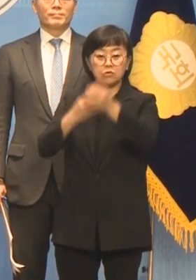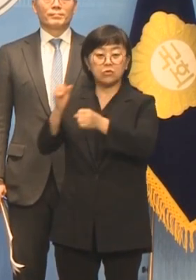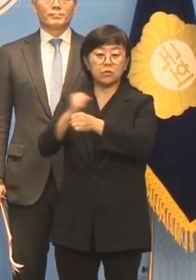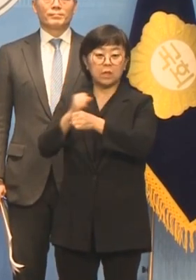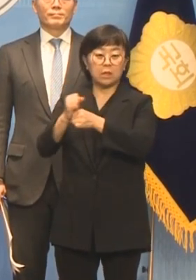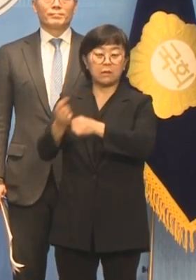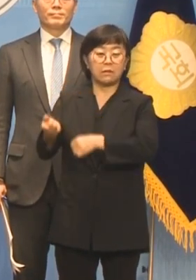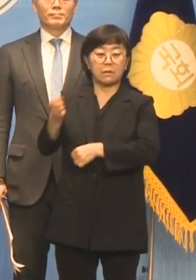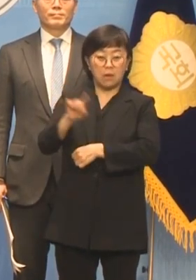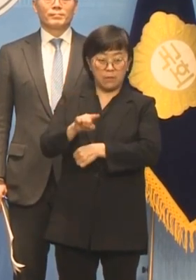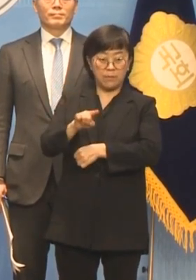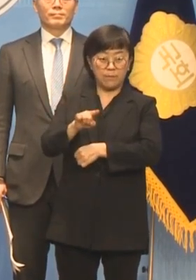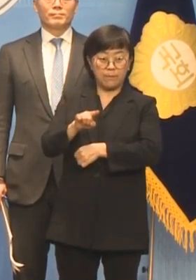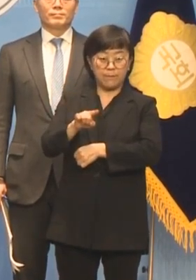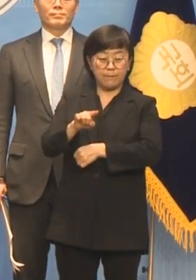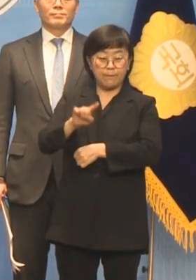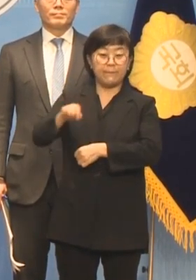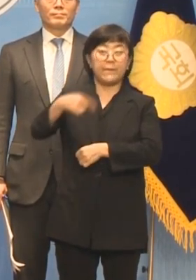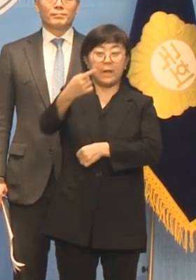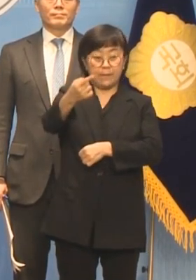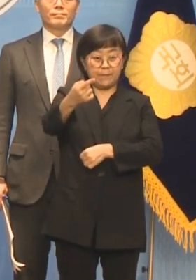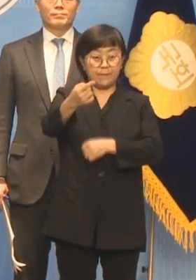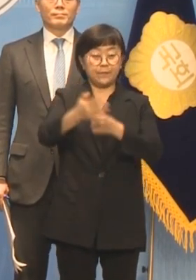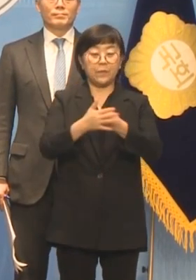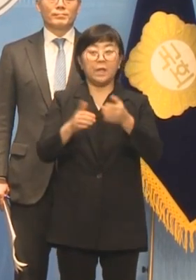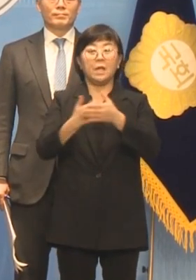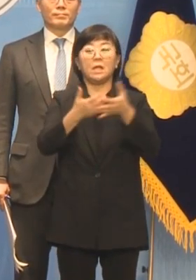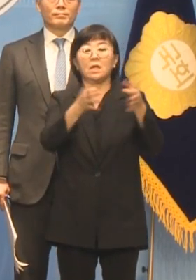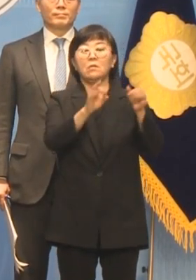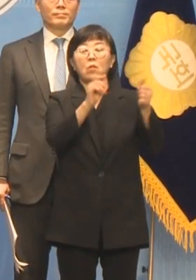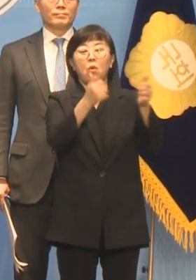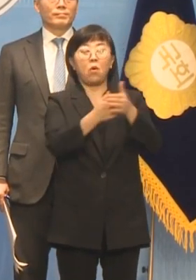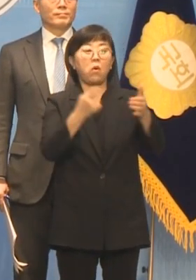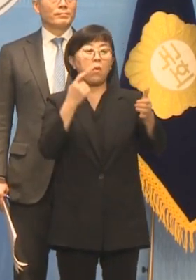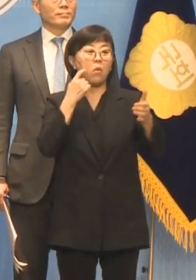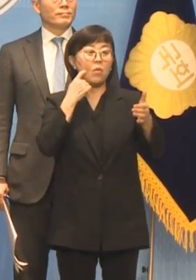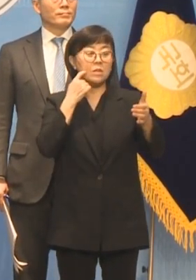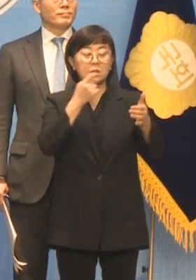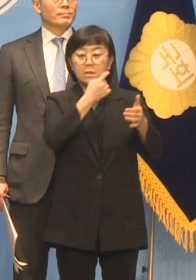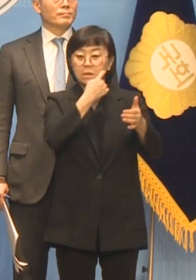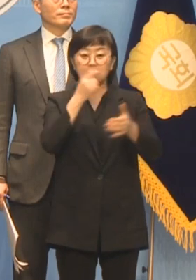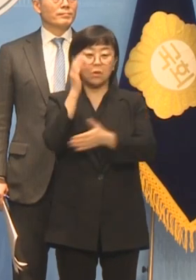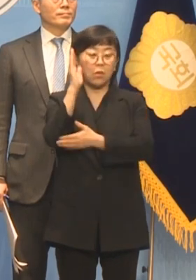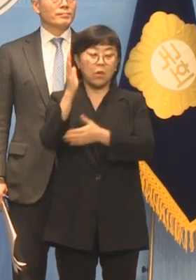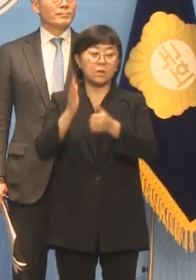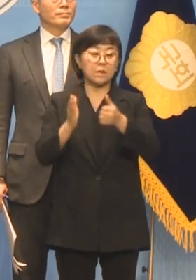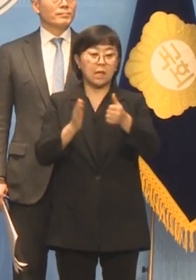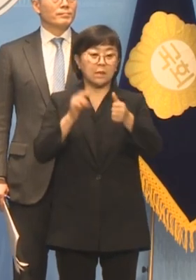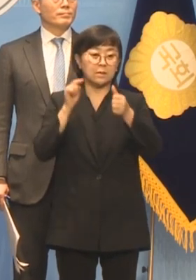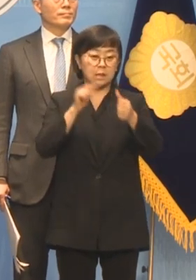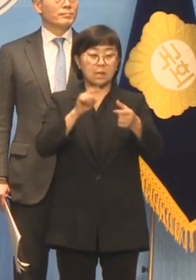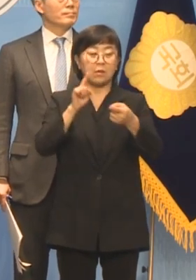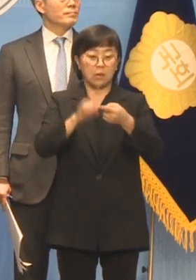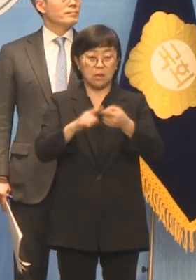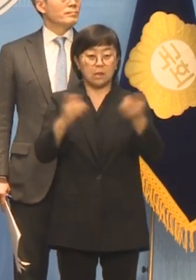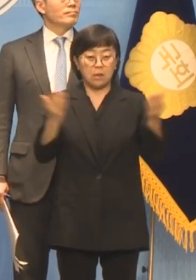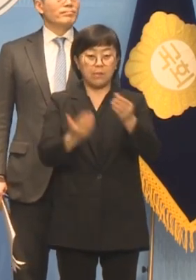이어서 한 걸음 더 나아가서 김용 사건 위증교사 사건을 새로 만들어내고